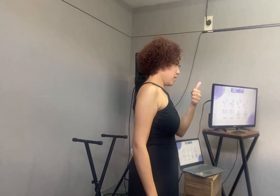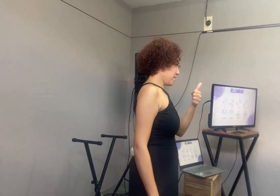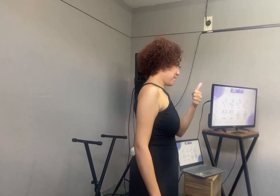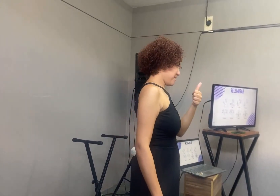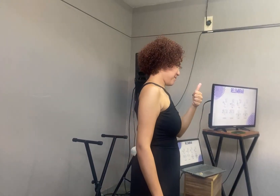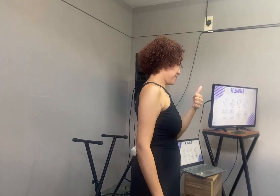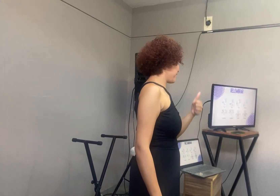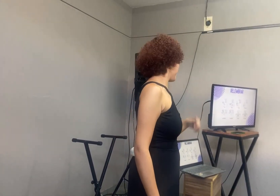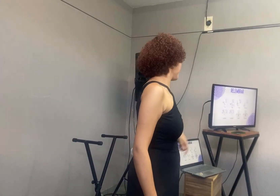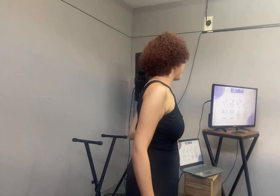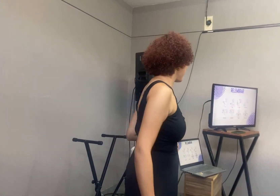Bem?